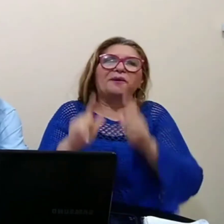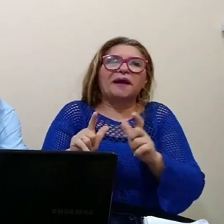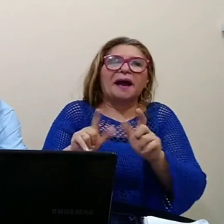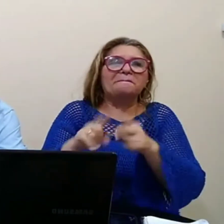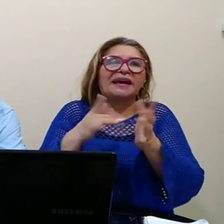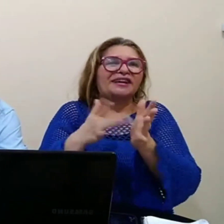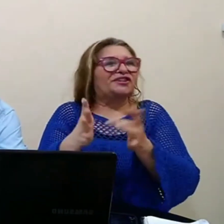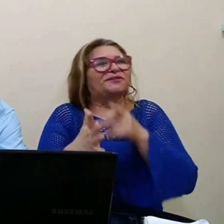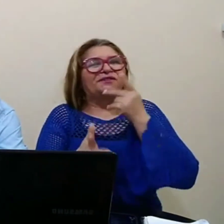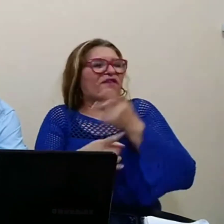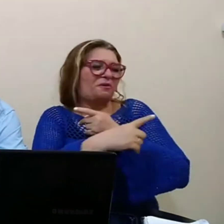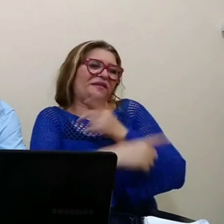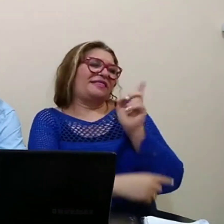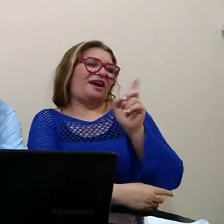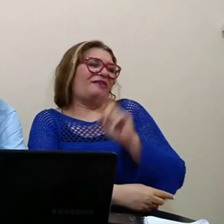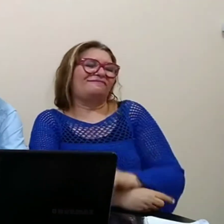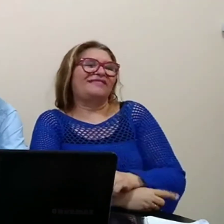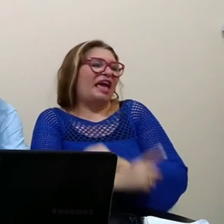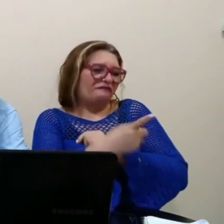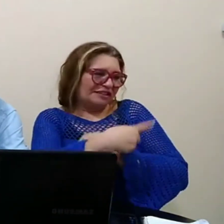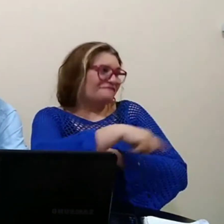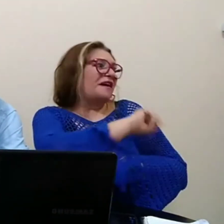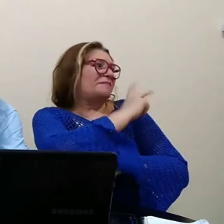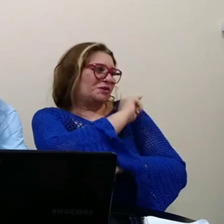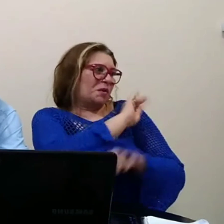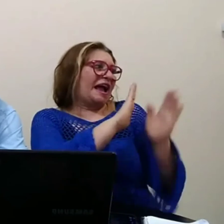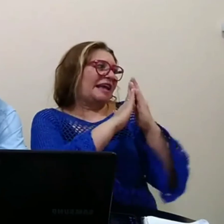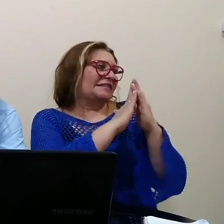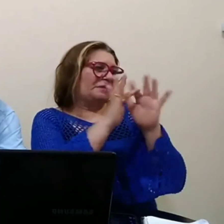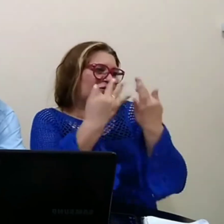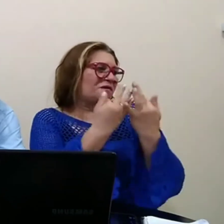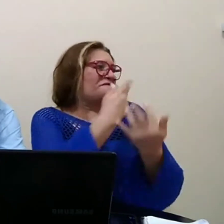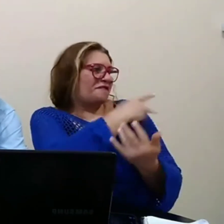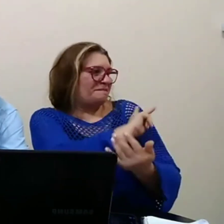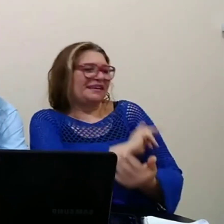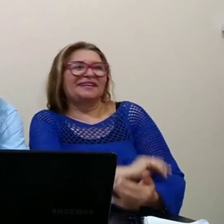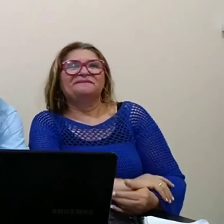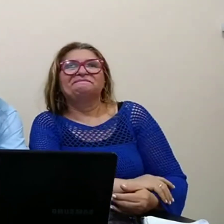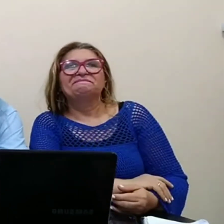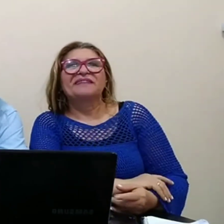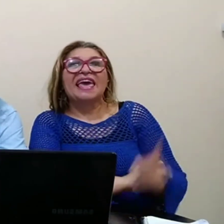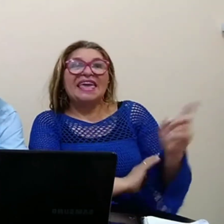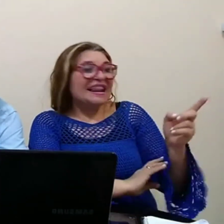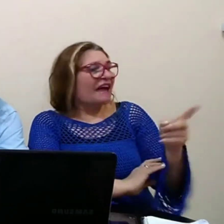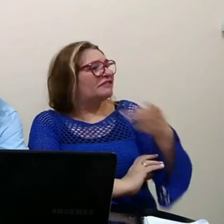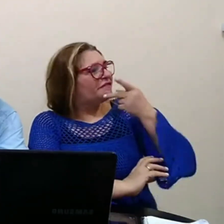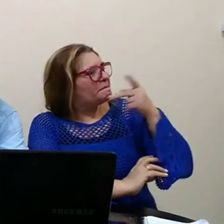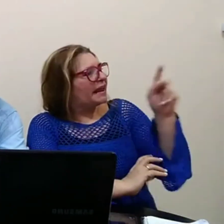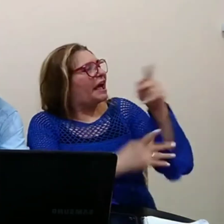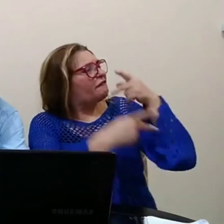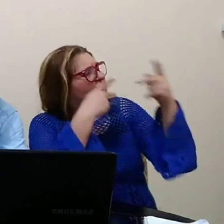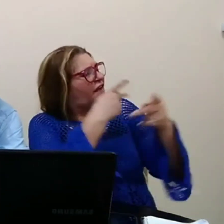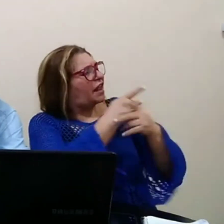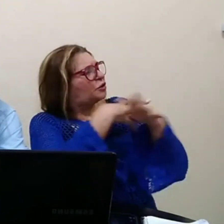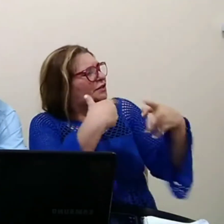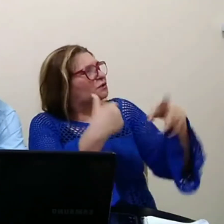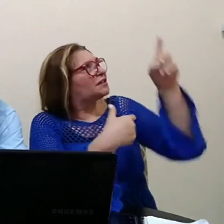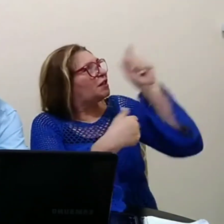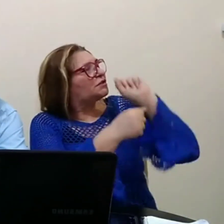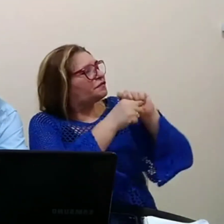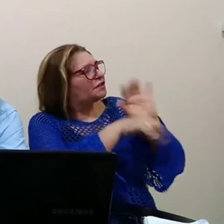vai para a tua casa, para os teus, anuncia-lhes tudo o que o Senhor te fez e como